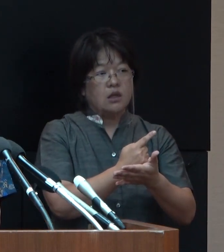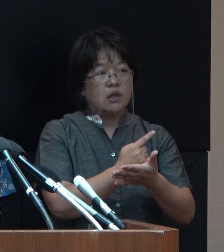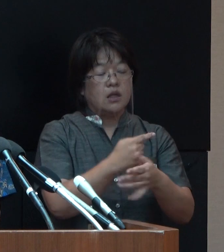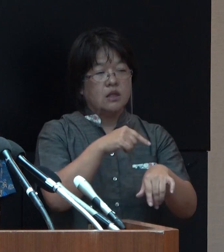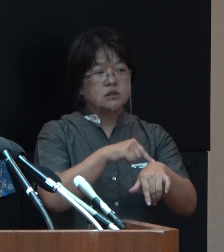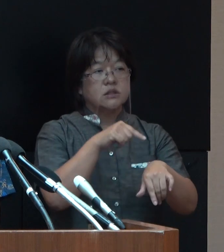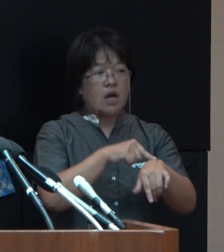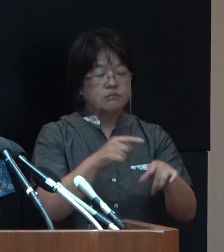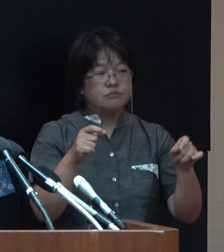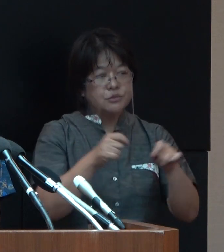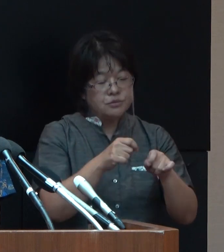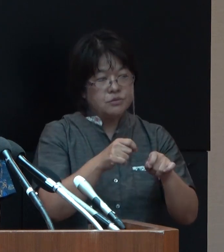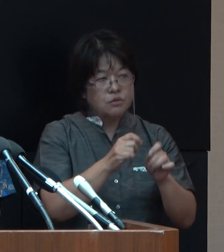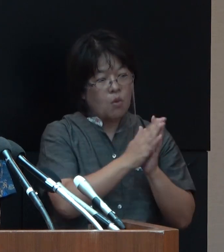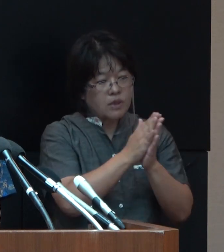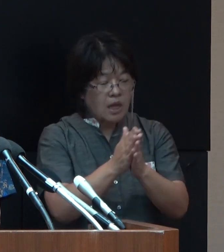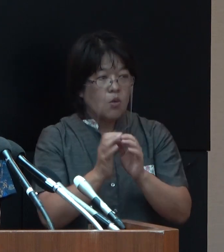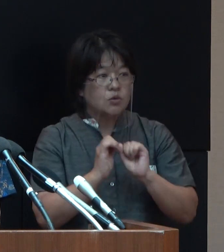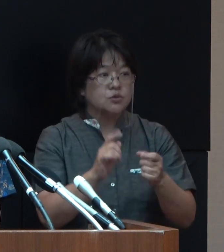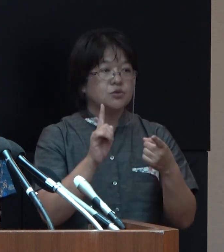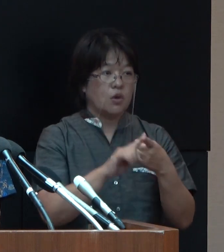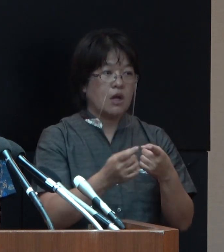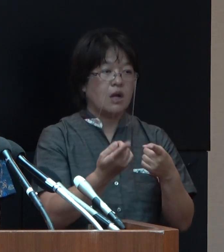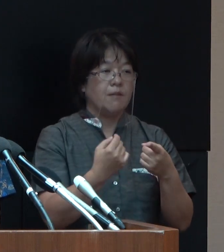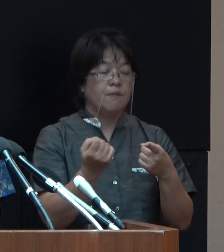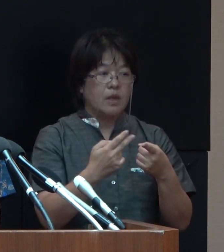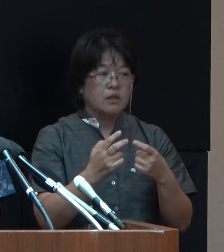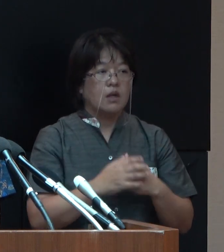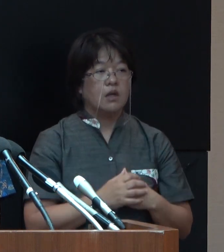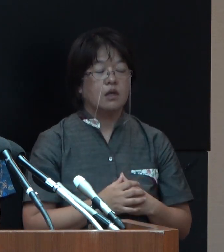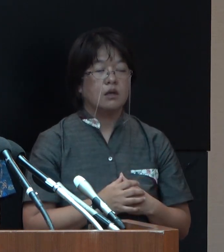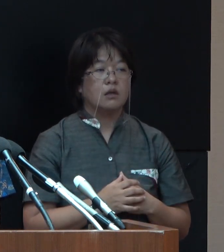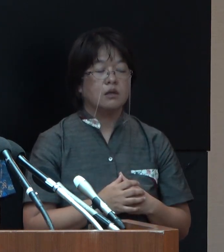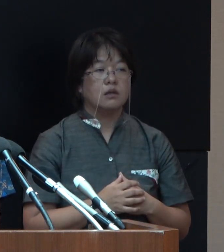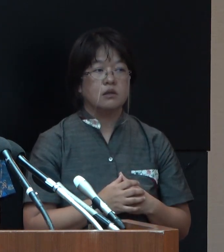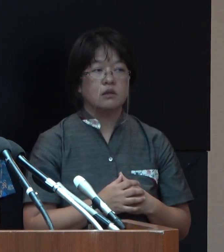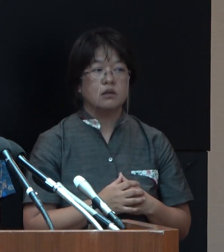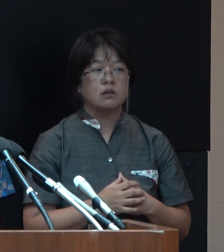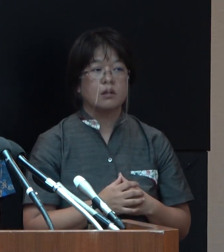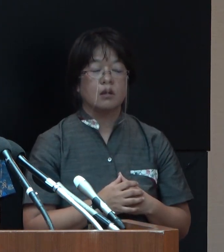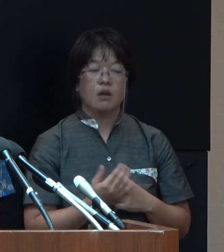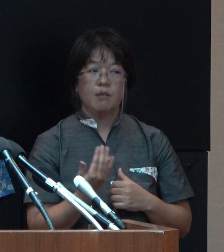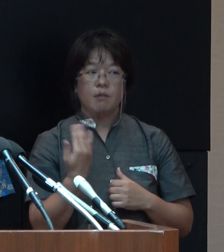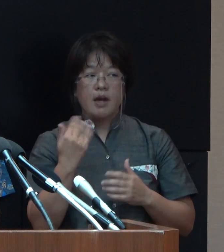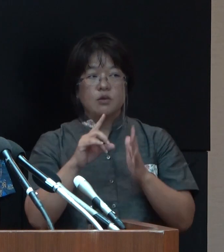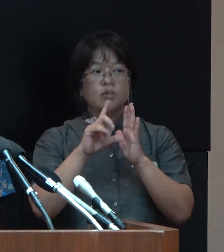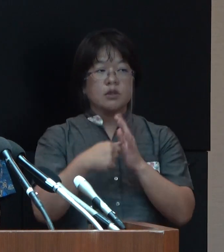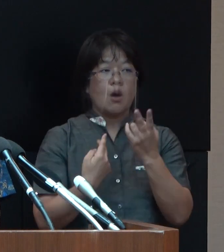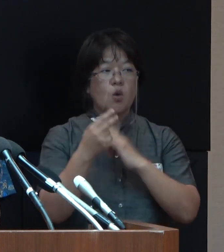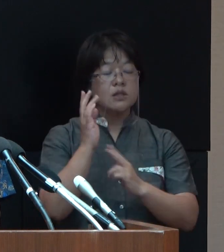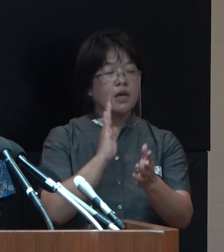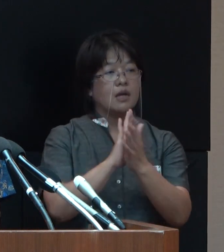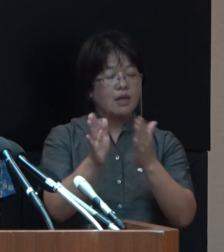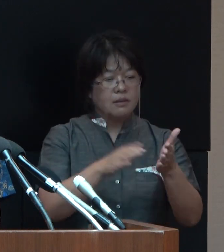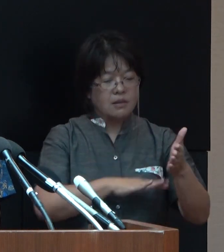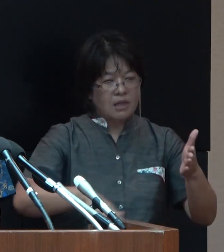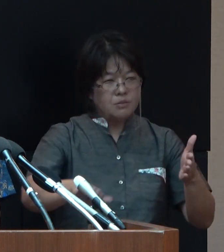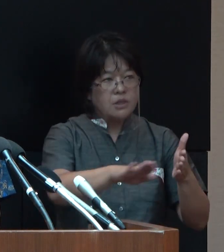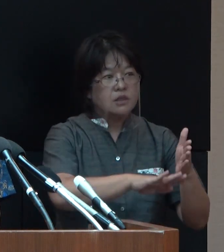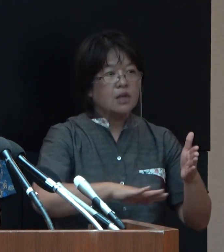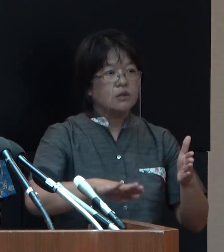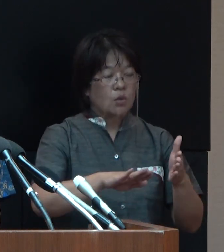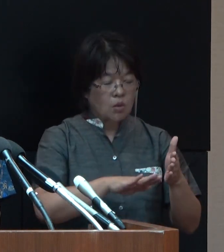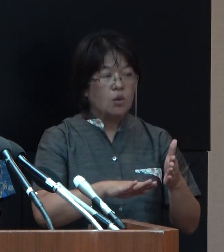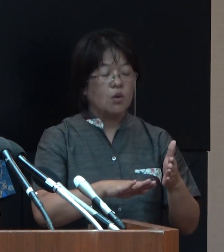間の営業短縮を求めるですとか、この前回はですね、その県内全域の請求業を要請